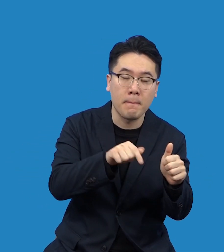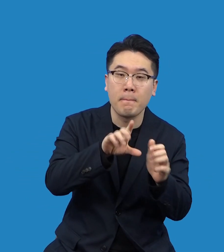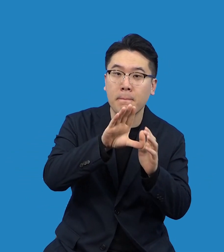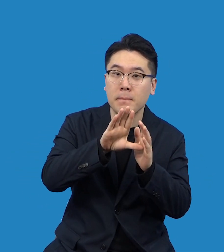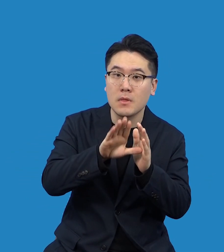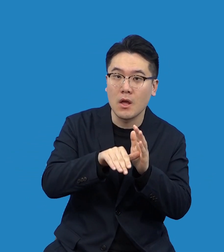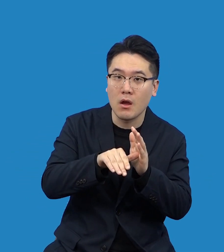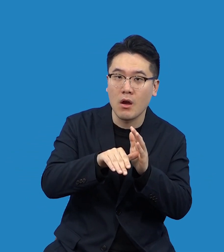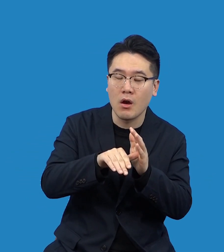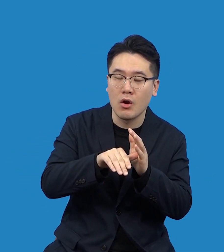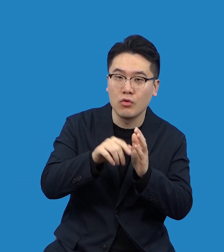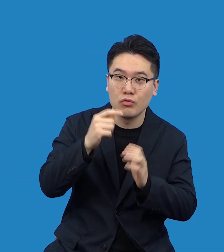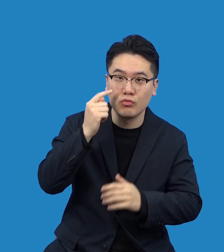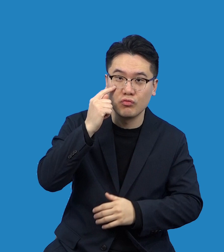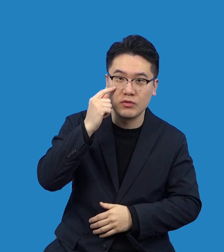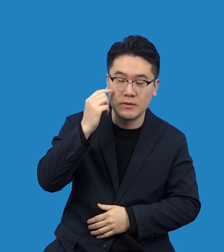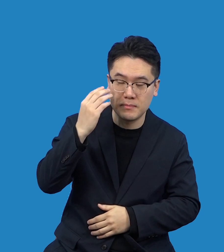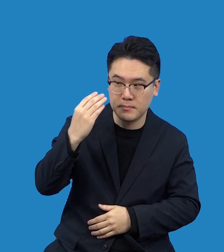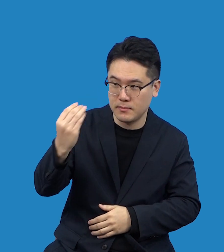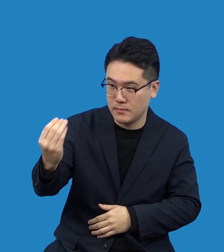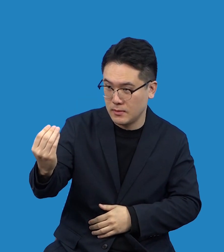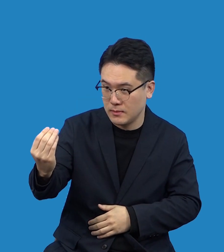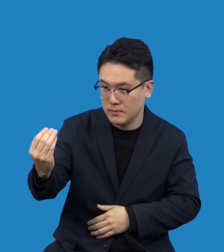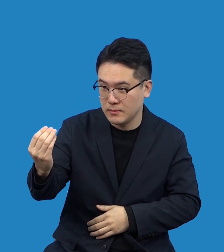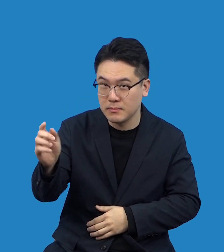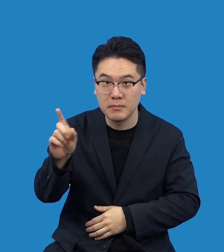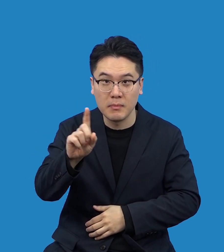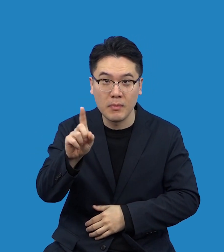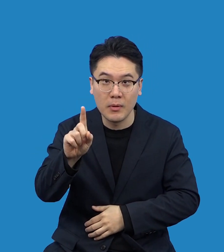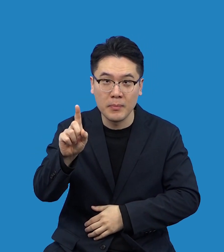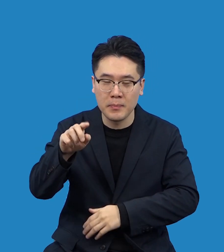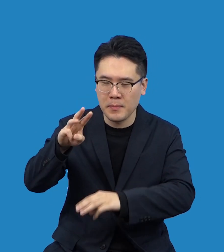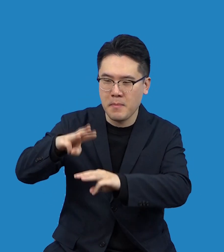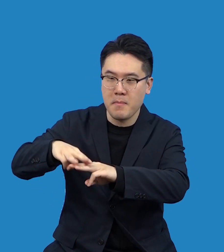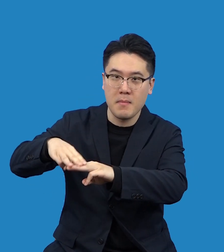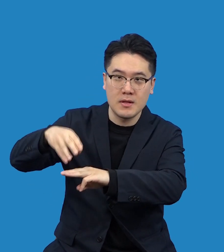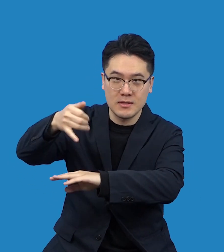강렬하게 들어온 것이 논밭을 가는 힘센